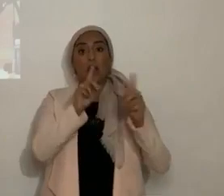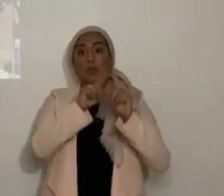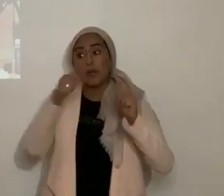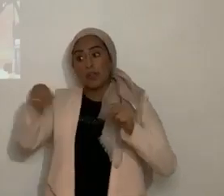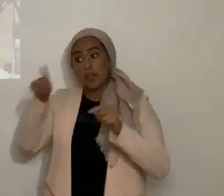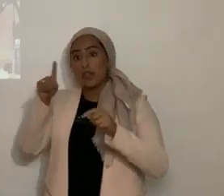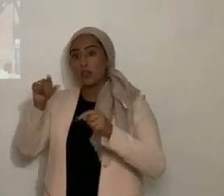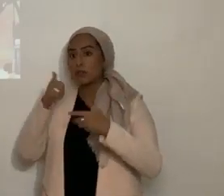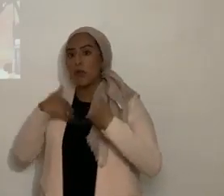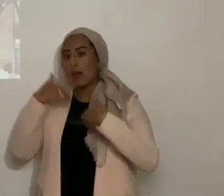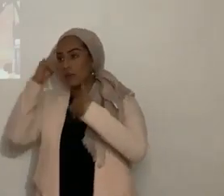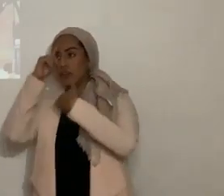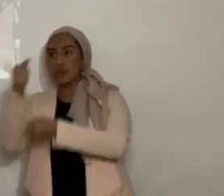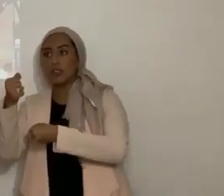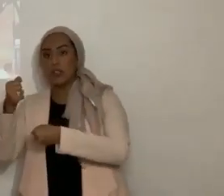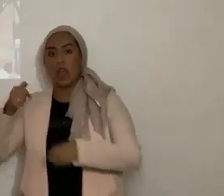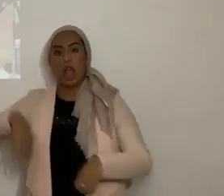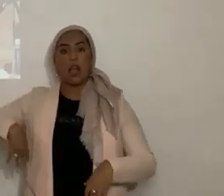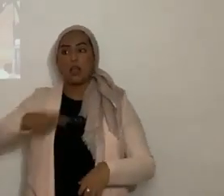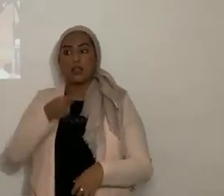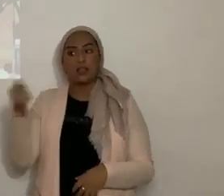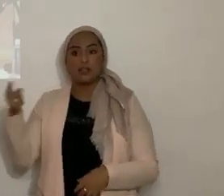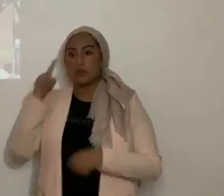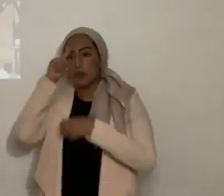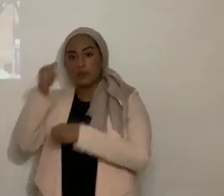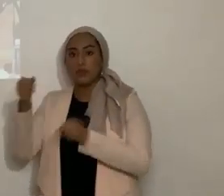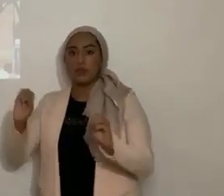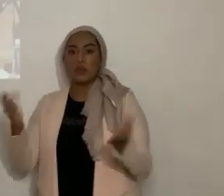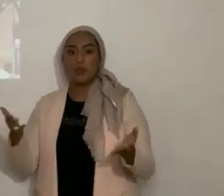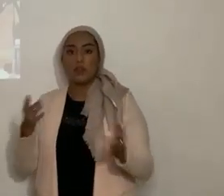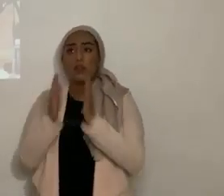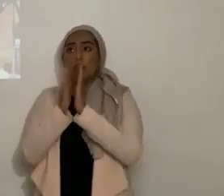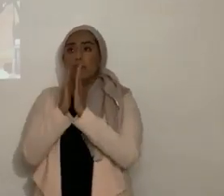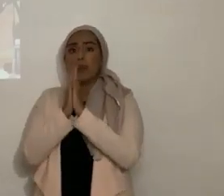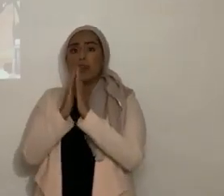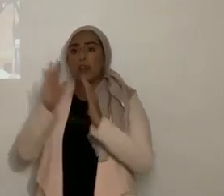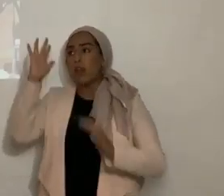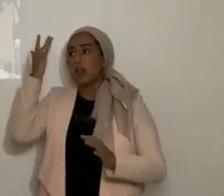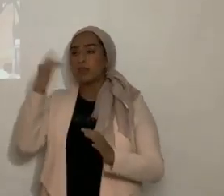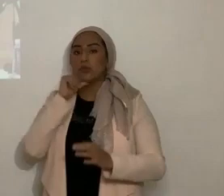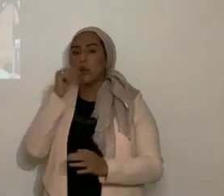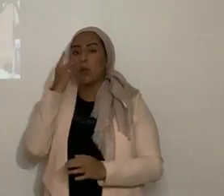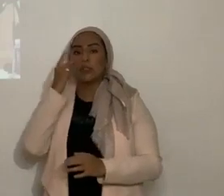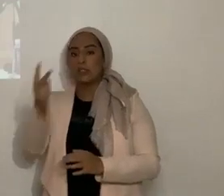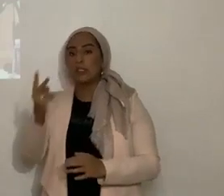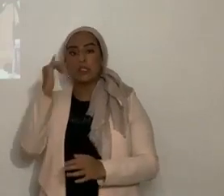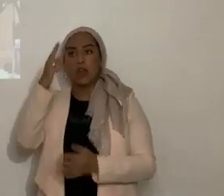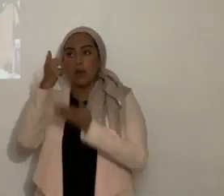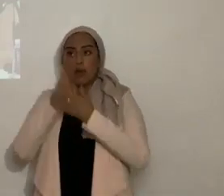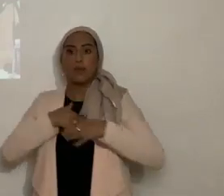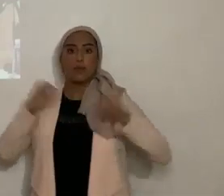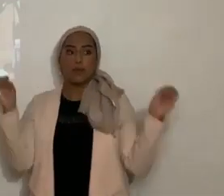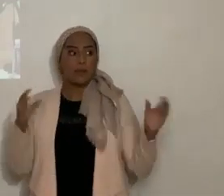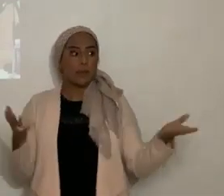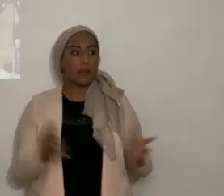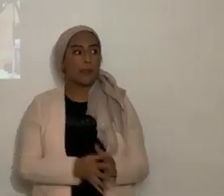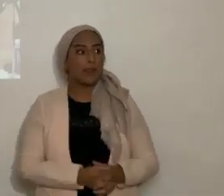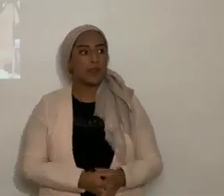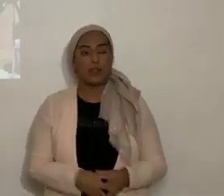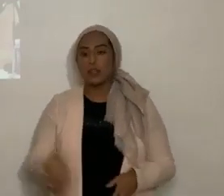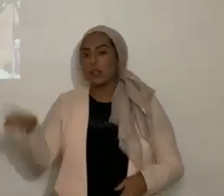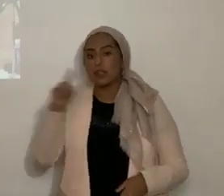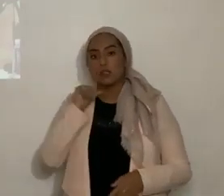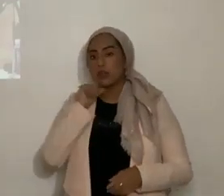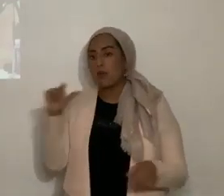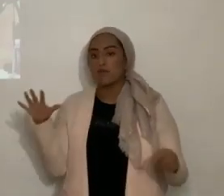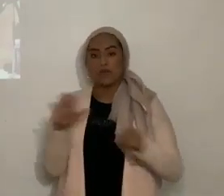les está faltando la confianza. No confían y entonces oran desesperadamente y no ven la mano del Eterno a su favor. Porque no